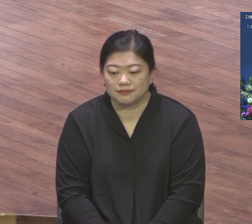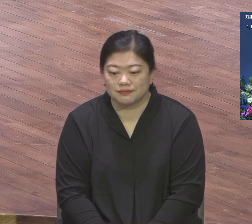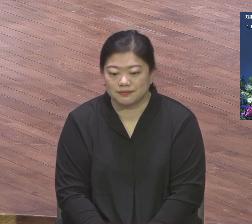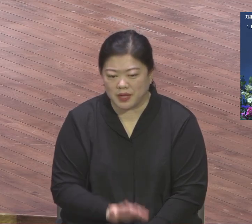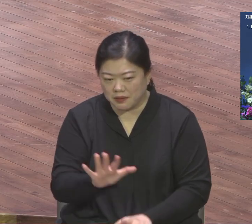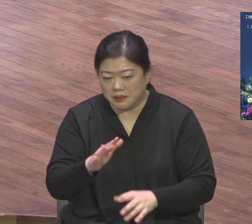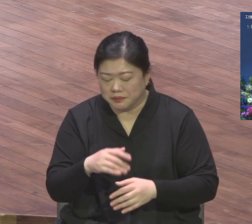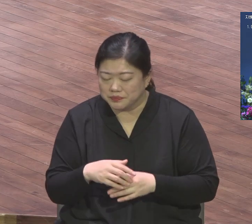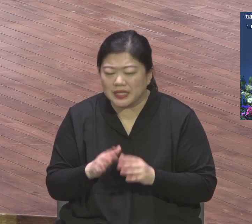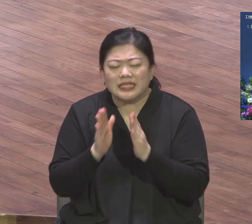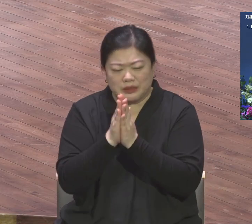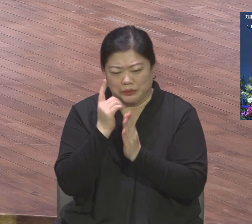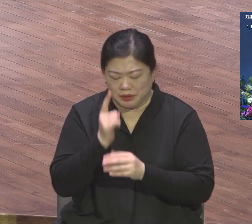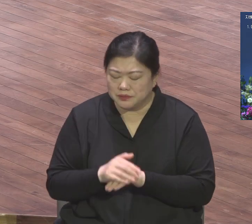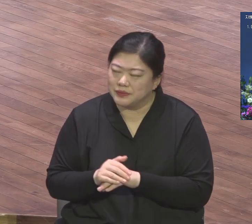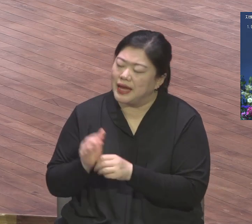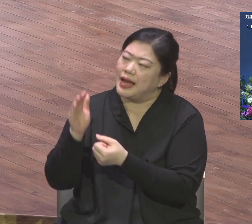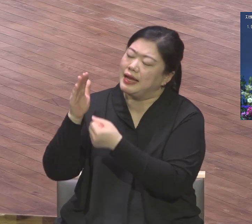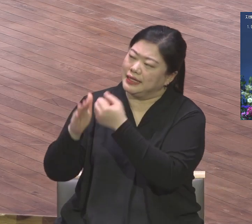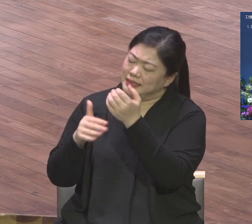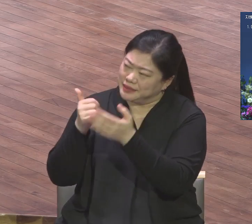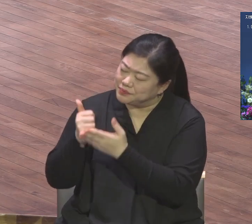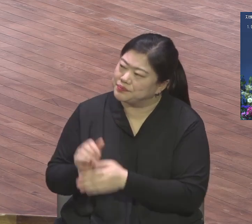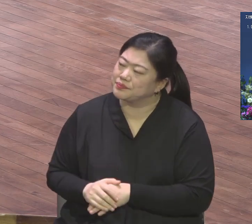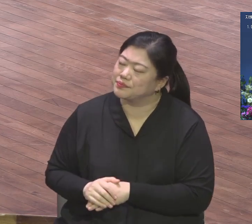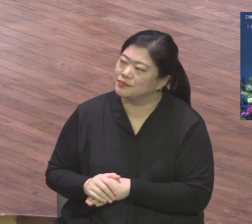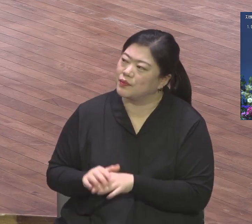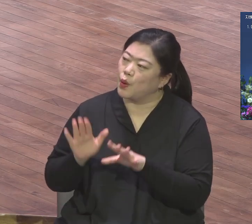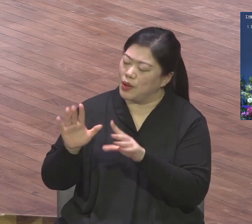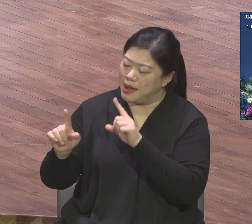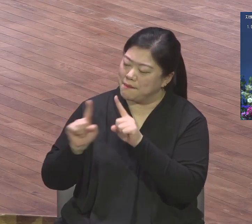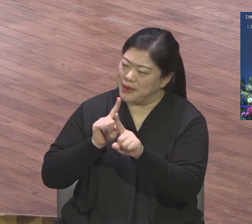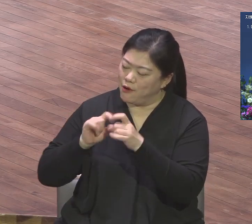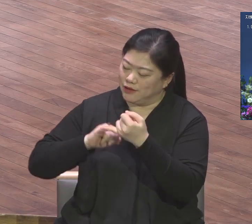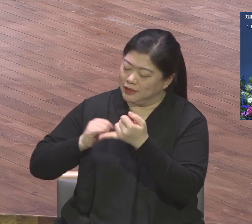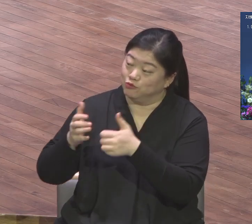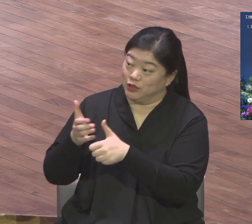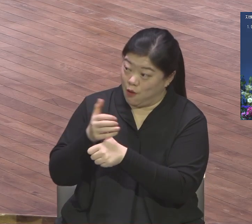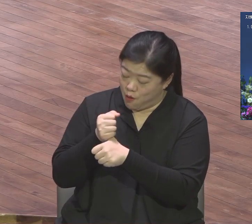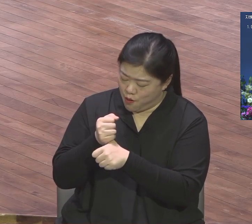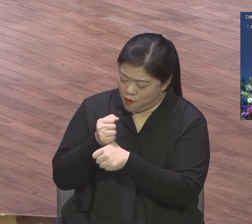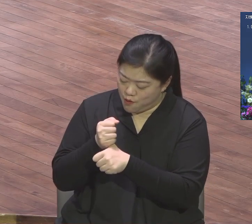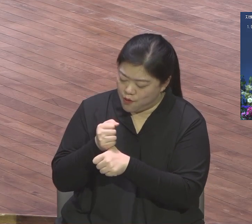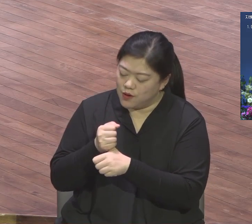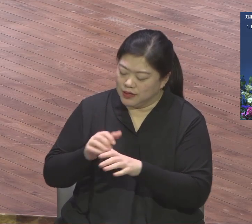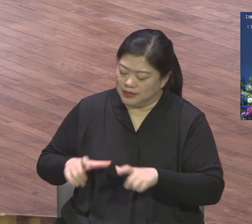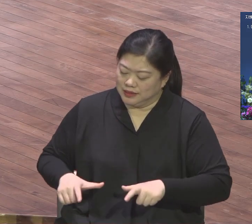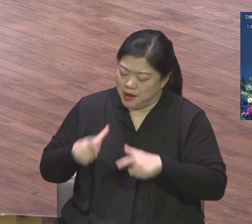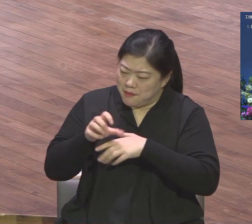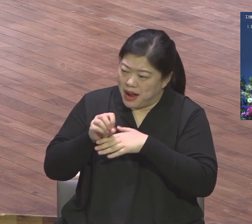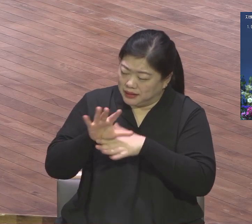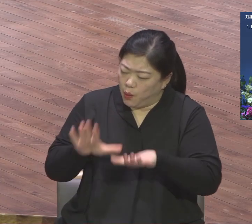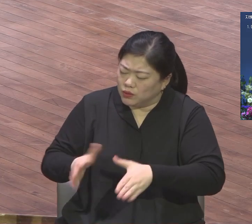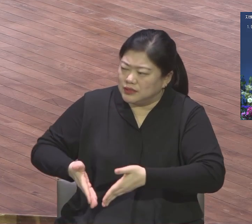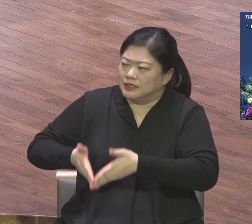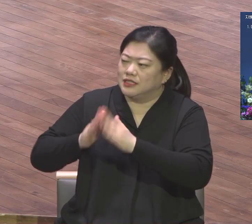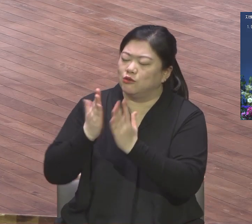오늘부터 말씀으로 영원한 망대를 세우게 하여 주옵소서. 그렇게 기도하세요.